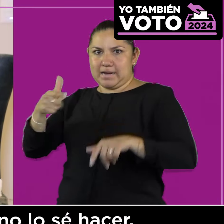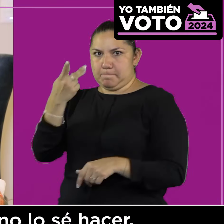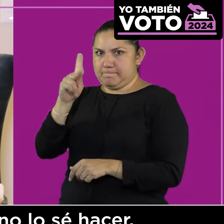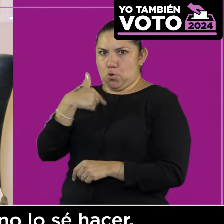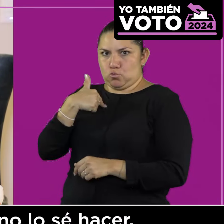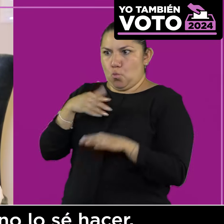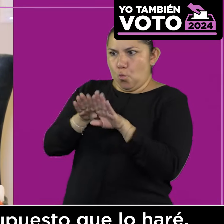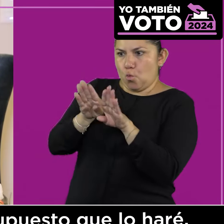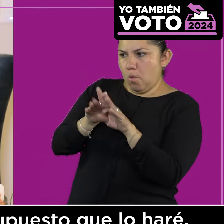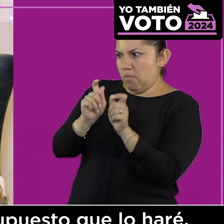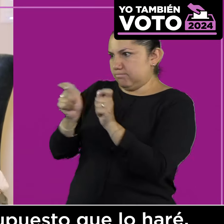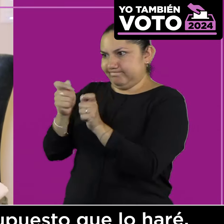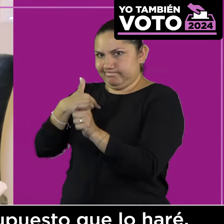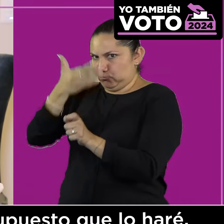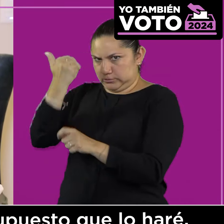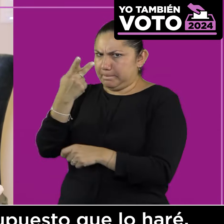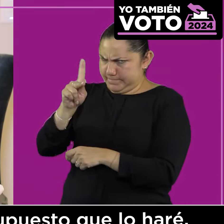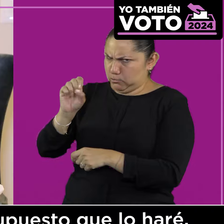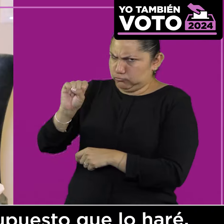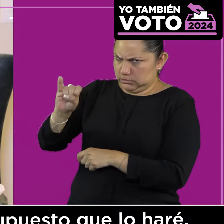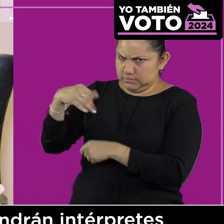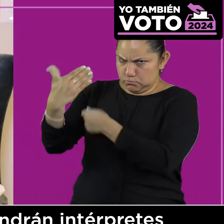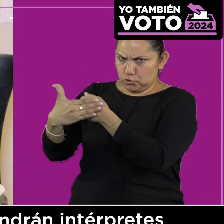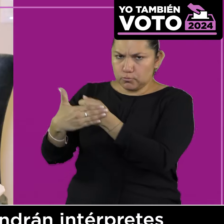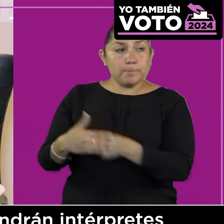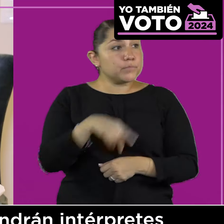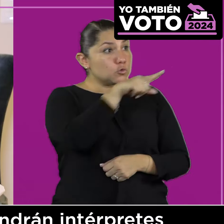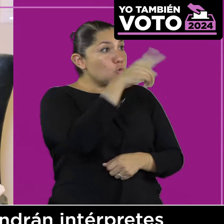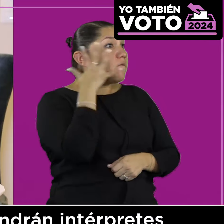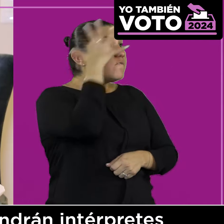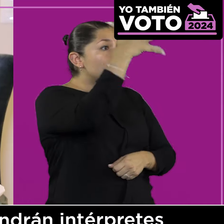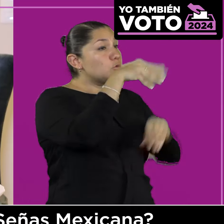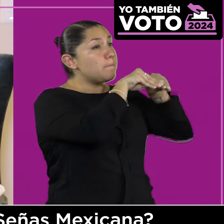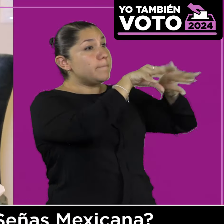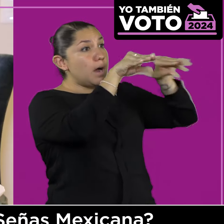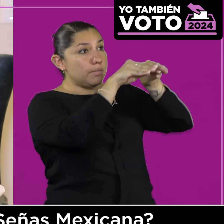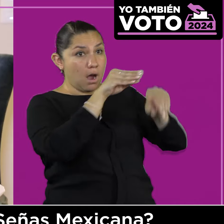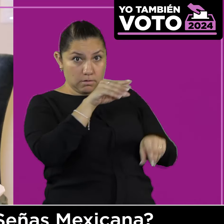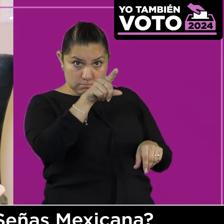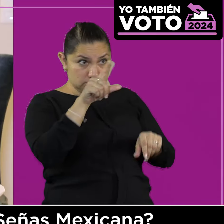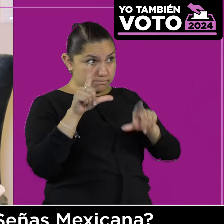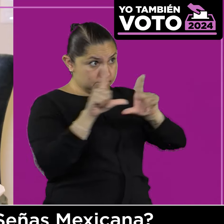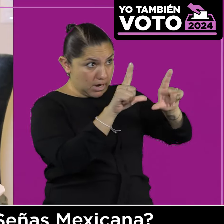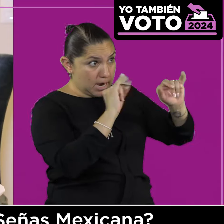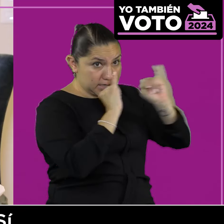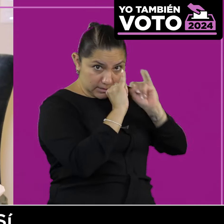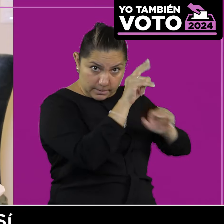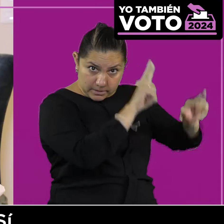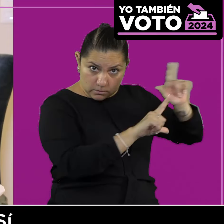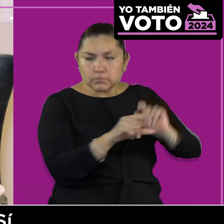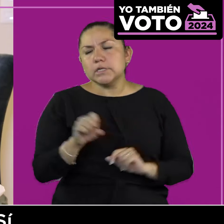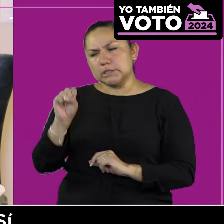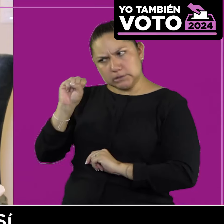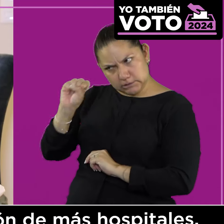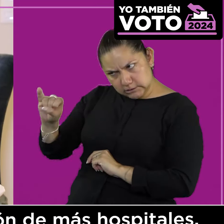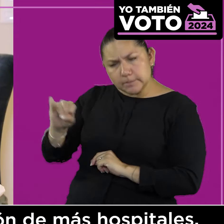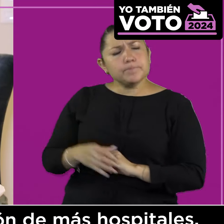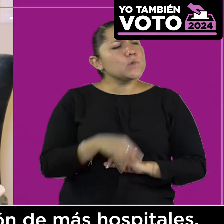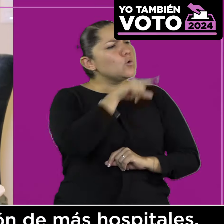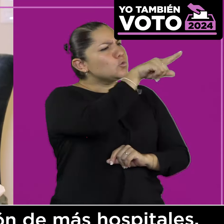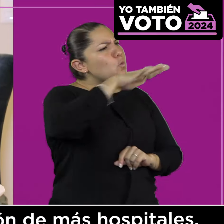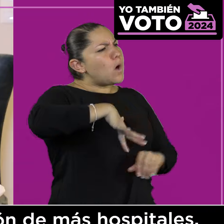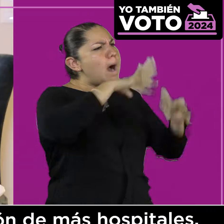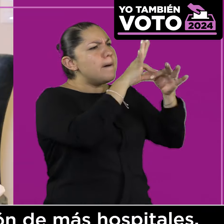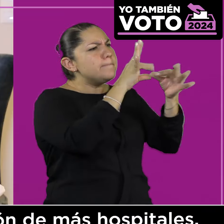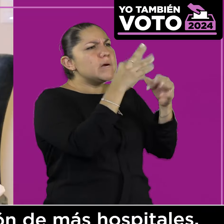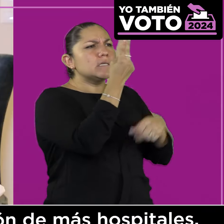lo sé hacer pero lo haré Por supuesto que loé Okay tus mensajes tendrán intérpretes en lengua de señas mexicanas sí Okay hablas